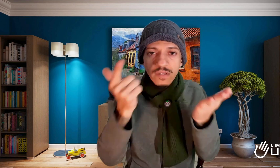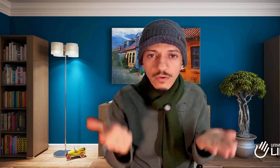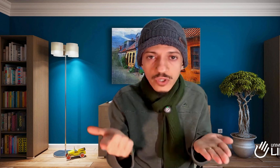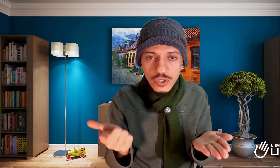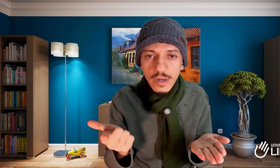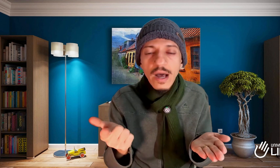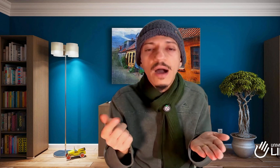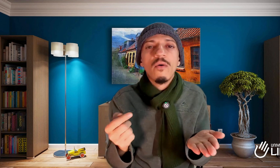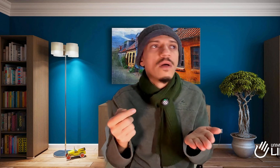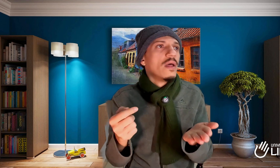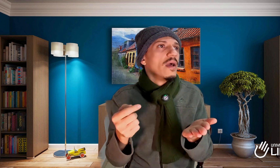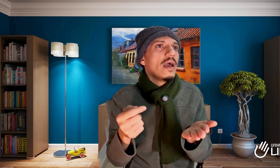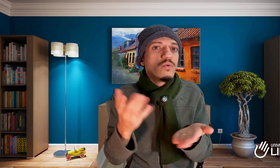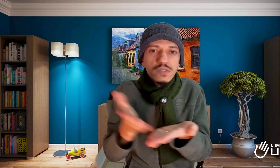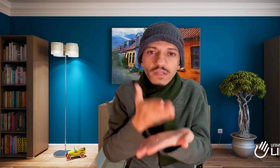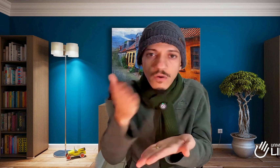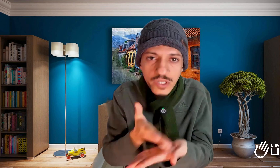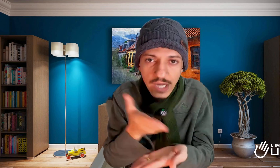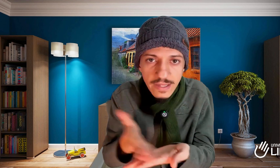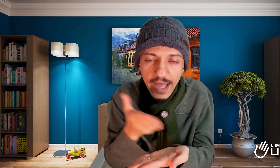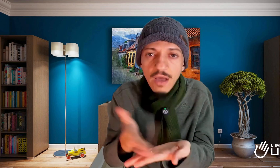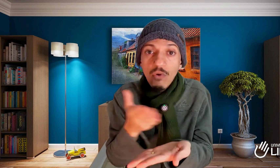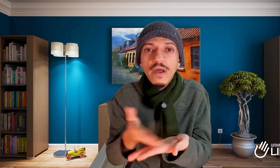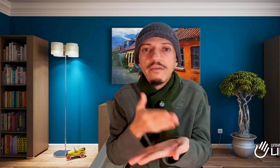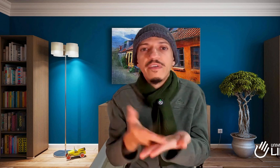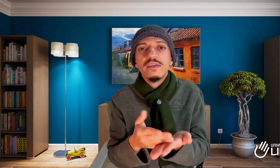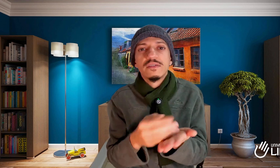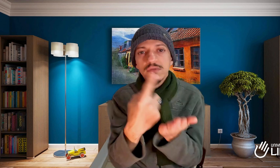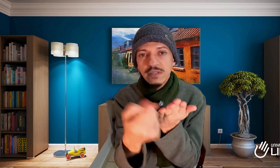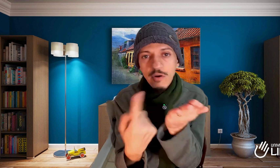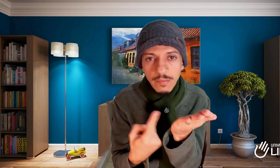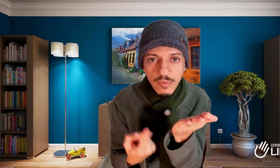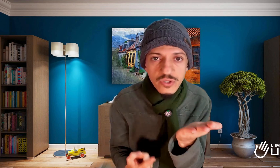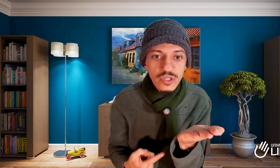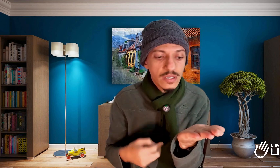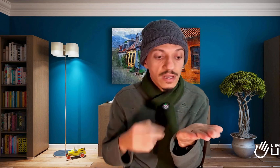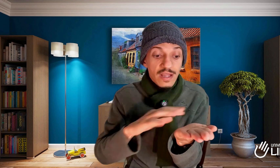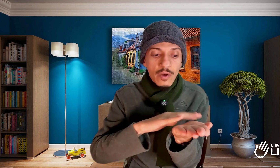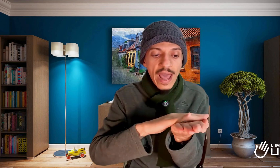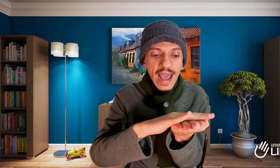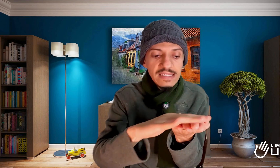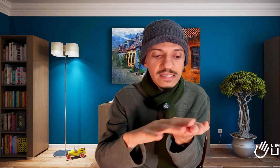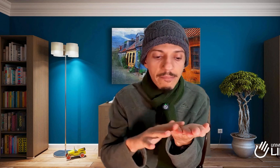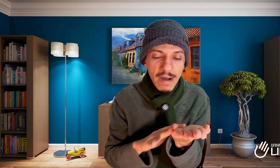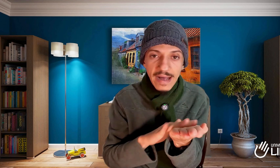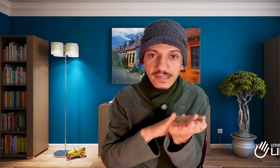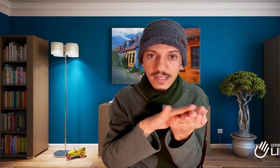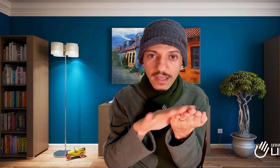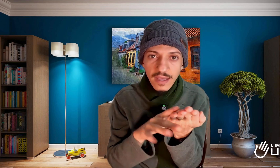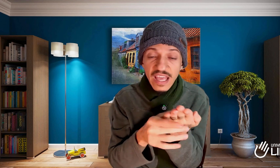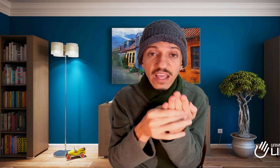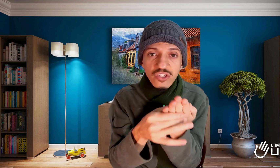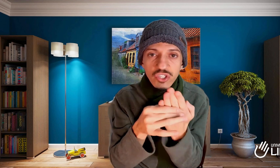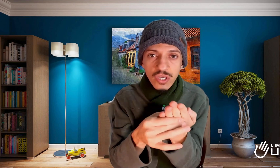de jornal, o sinal de caderno ou revista, o sinal de apostila. Então, essa base indica